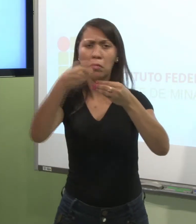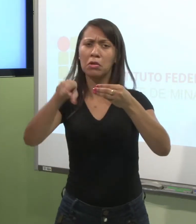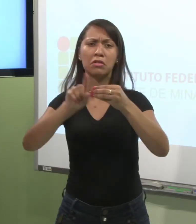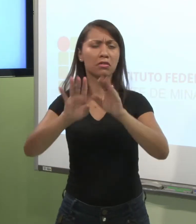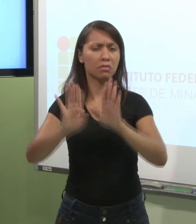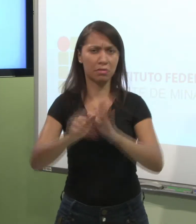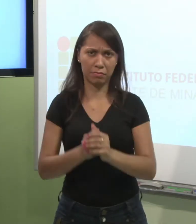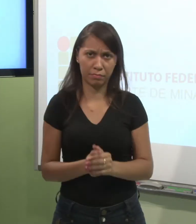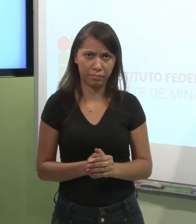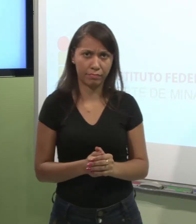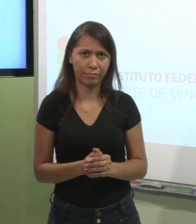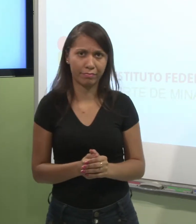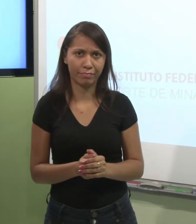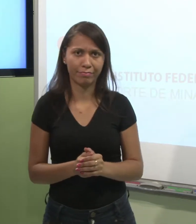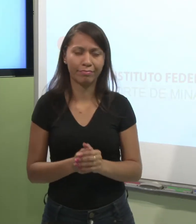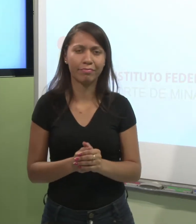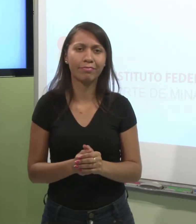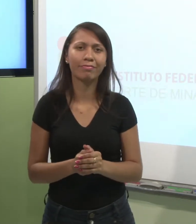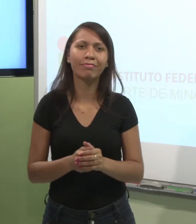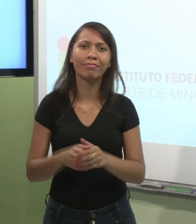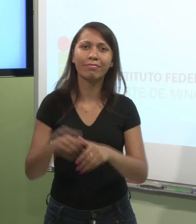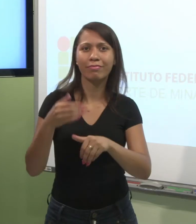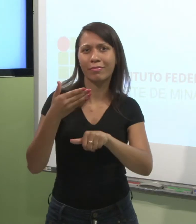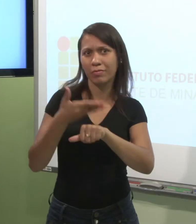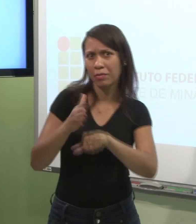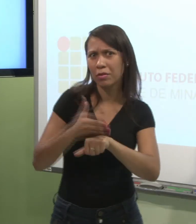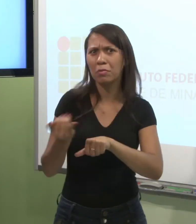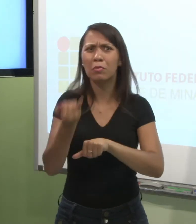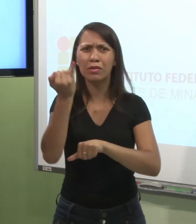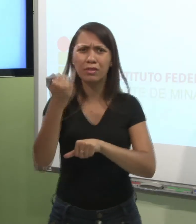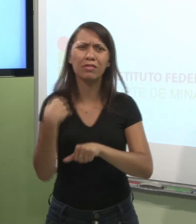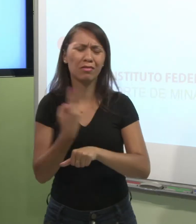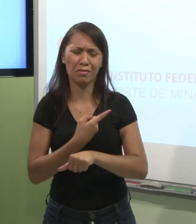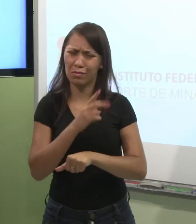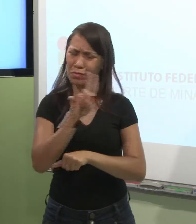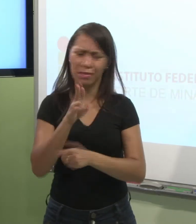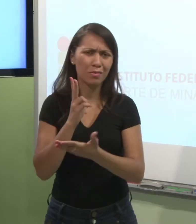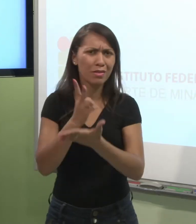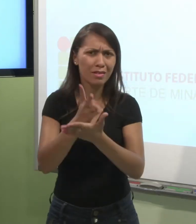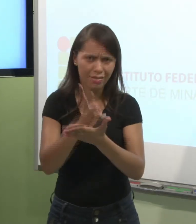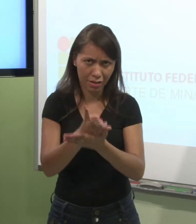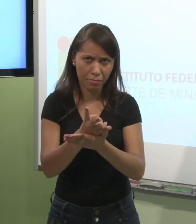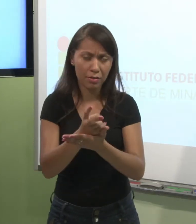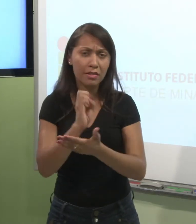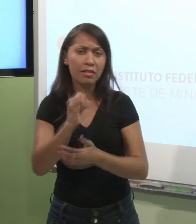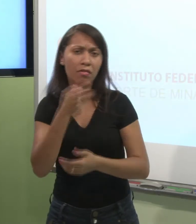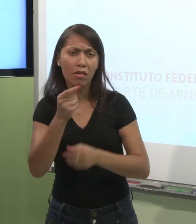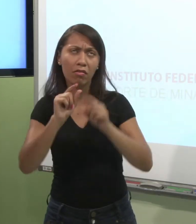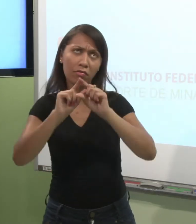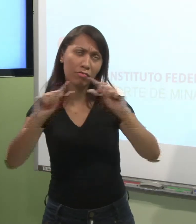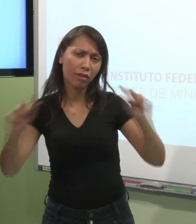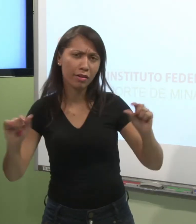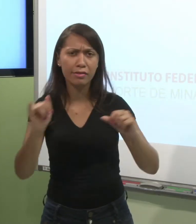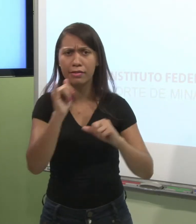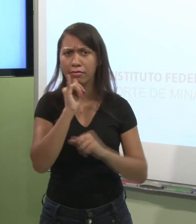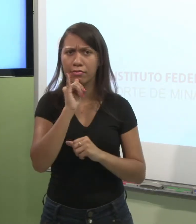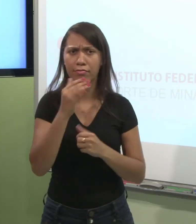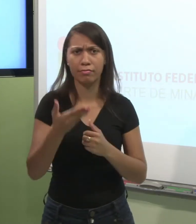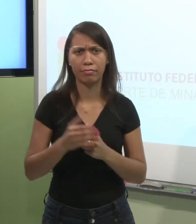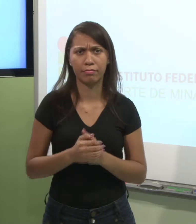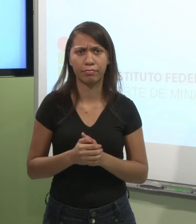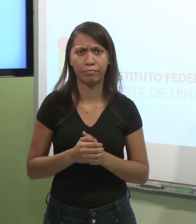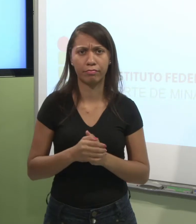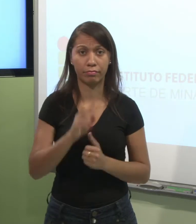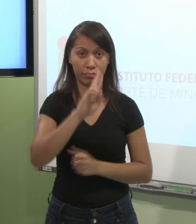sentido. Olha, na prática é simples e nós usamos constantemente. Se eu falo uma frase do tipo,